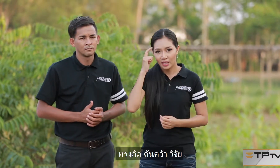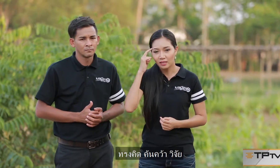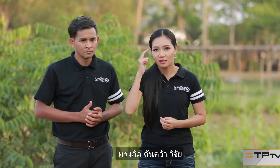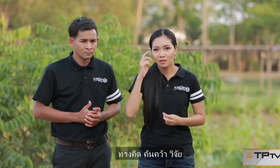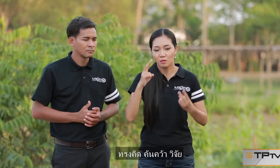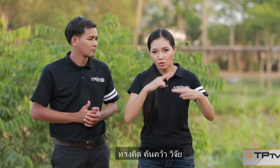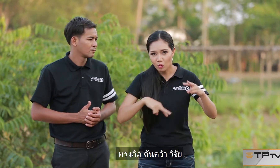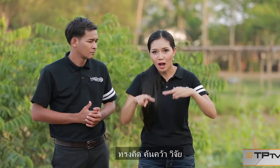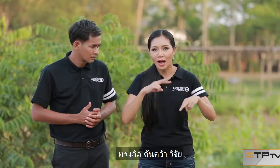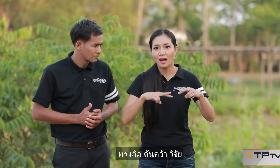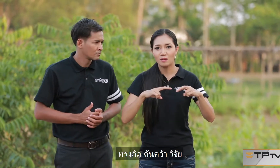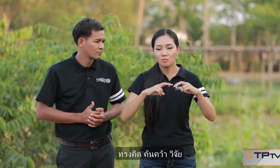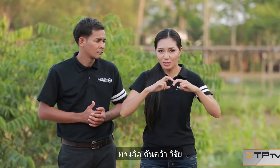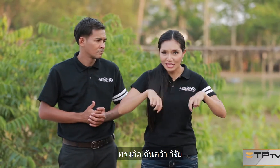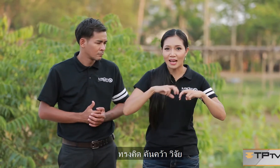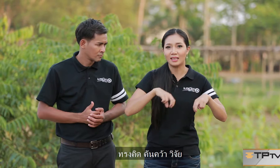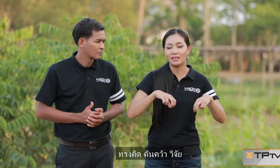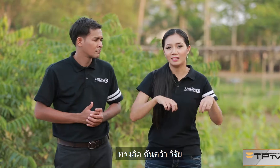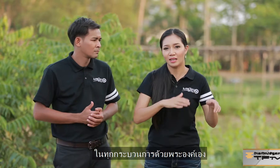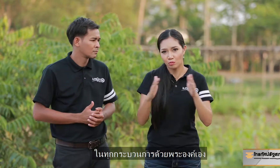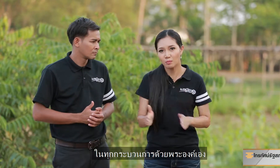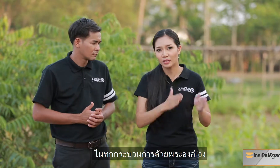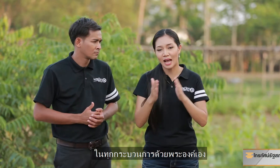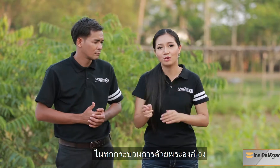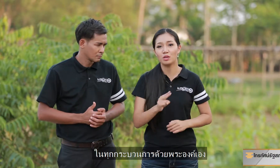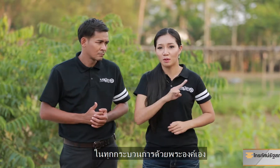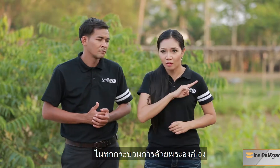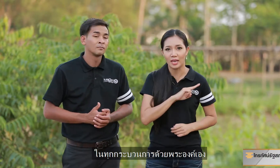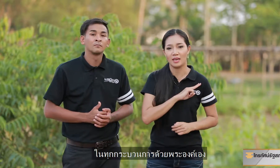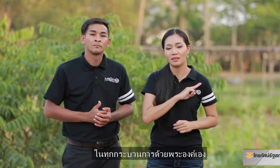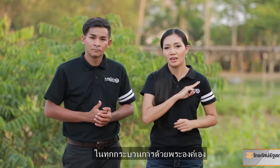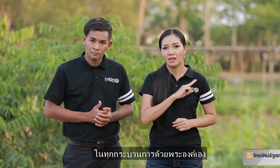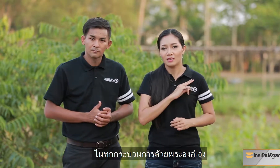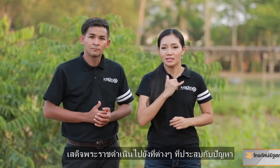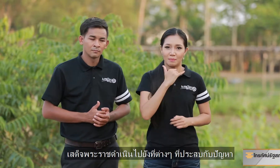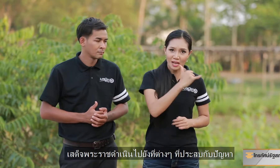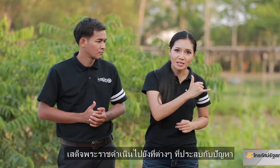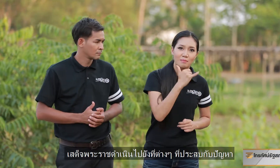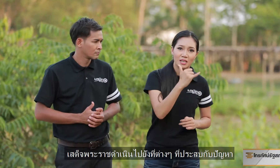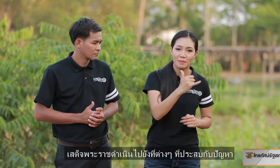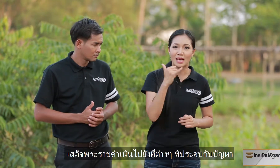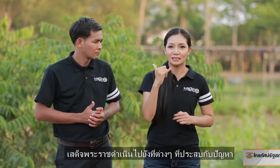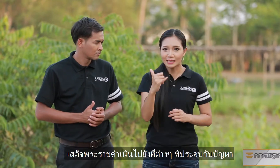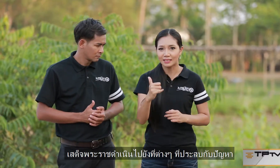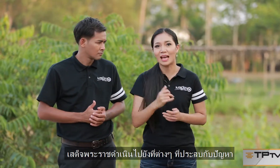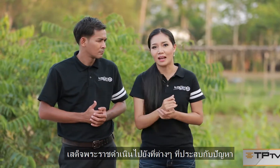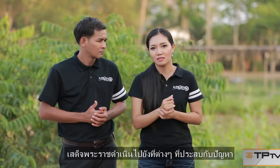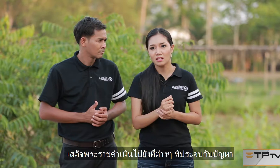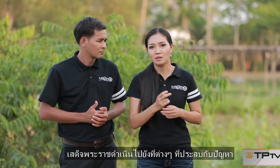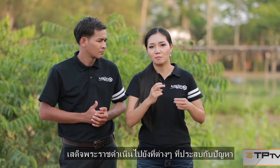ดค้นคว้าวิจัยในทุกกระบวนการด้วยพระองค์เองเสด็จพระราชดำเนินไปยังที่ต่างๆที่ประส